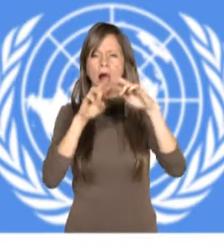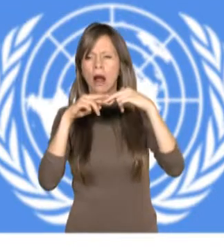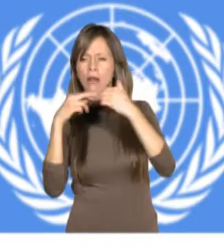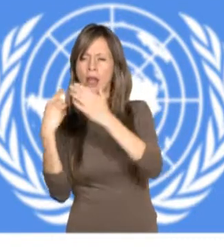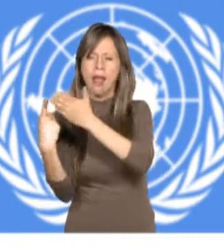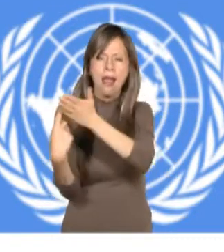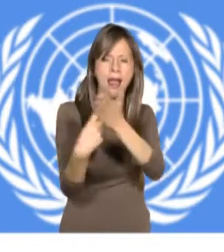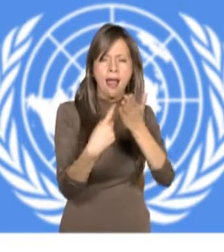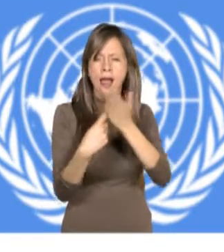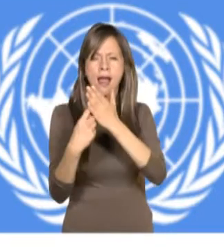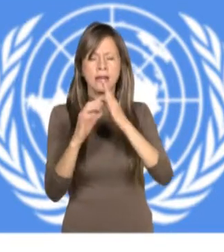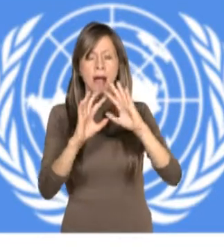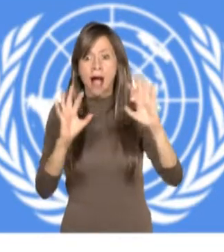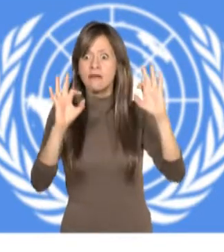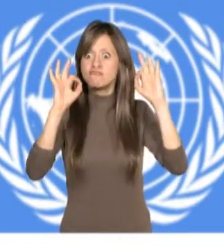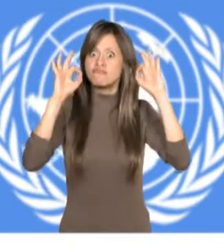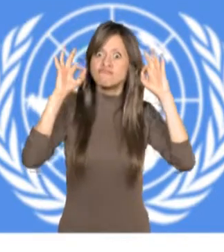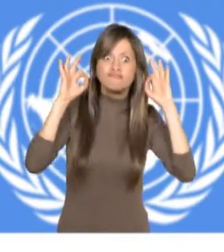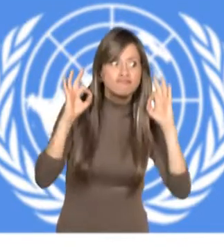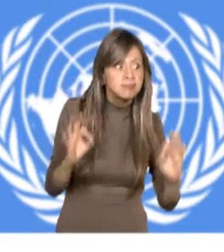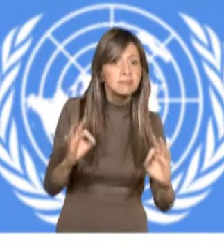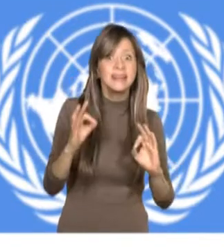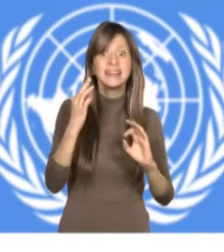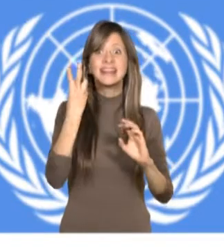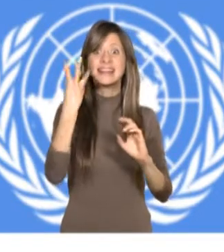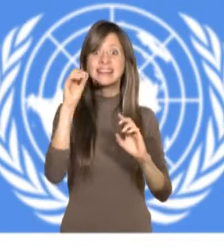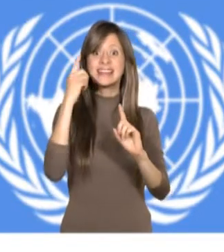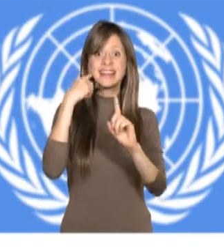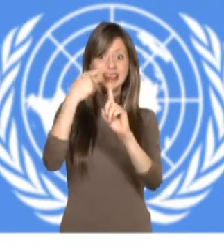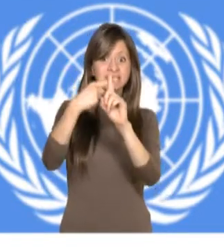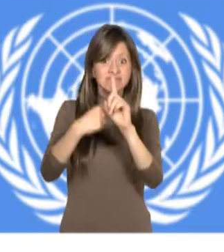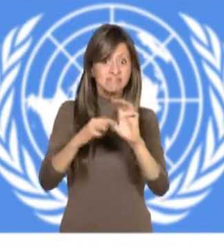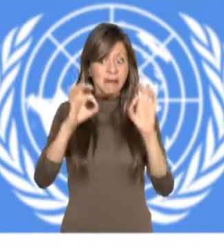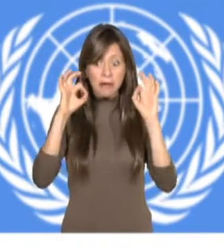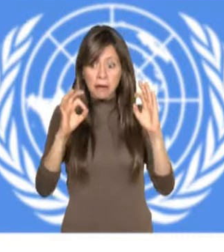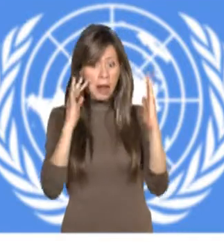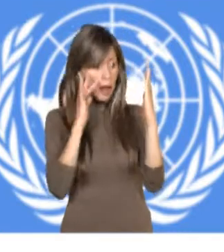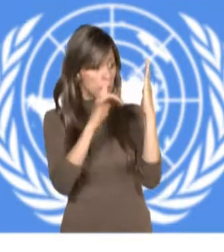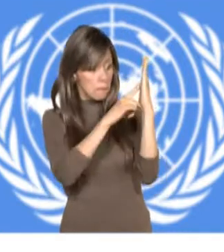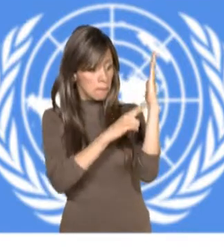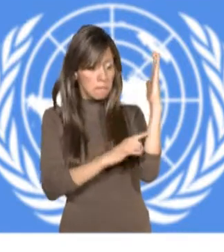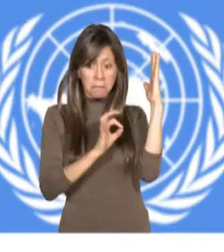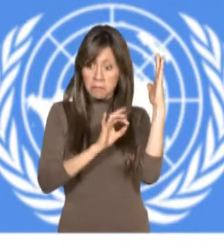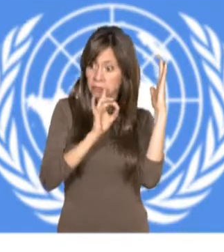día a partir de la fecha en que haya sido depositado su propio instrumento.